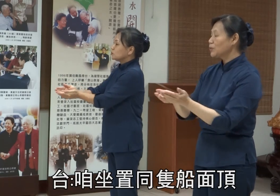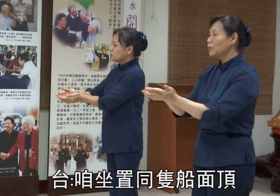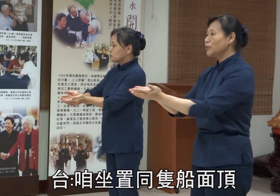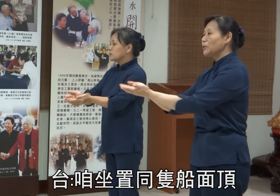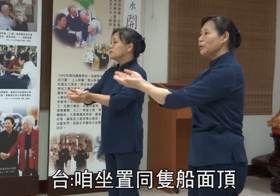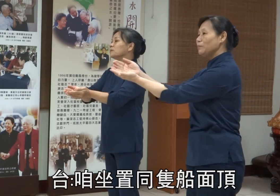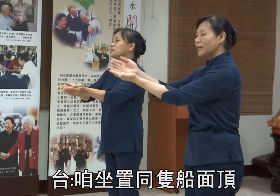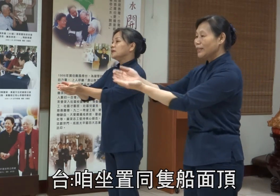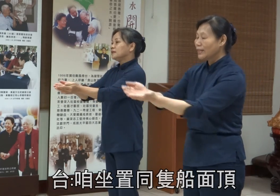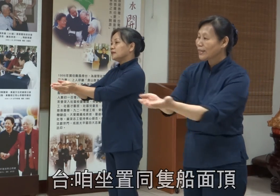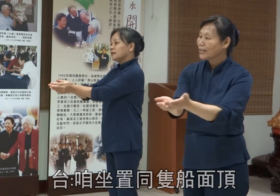族名